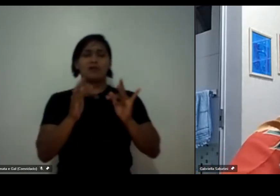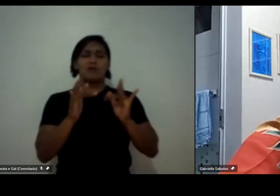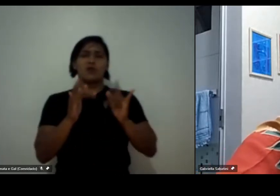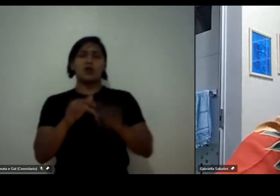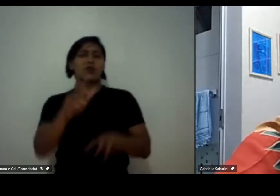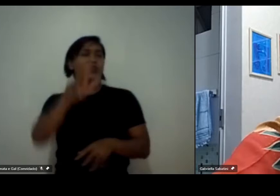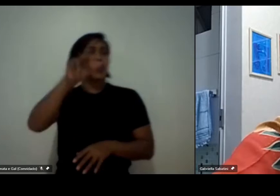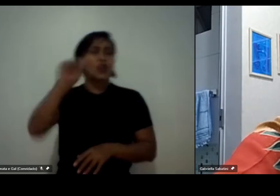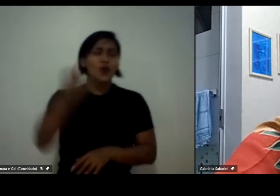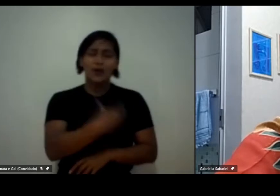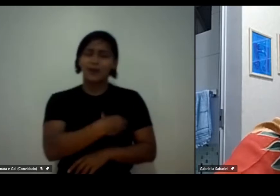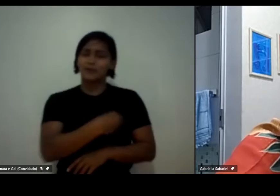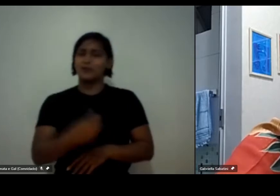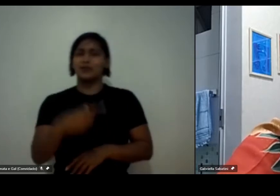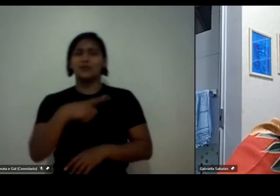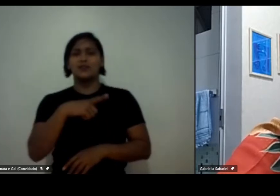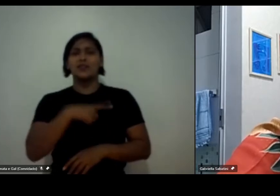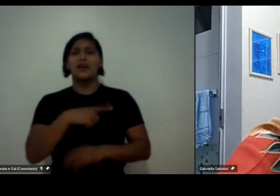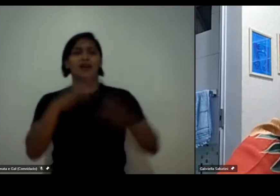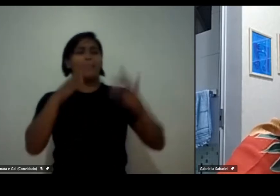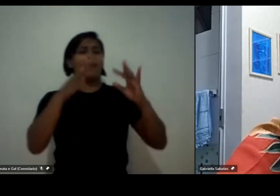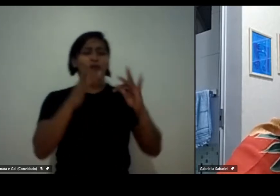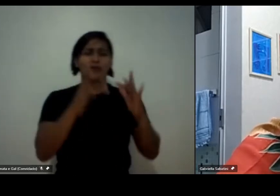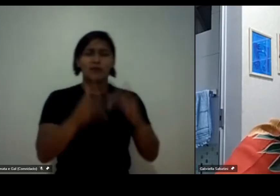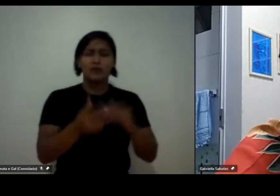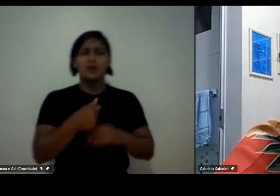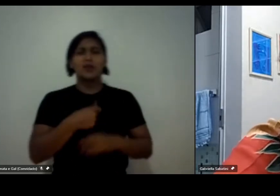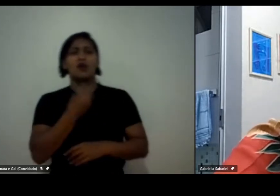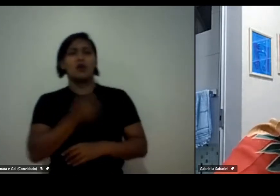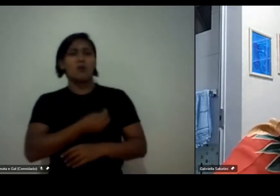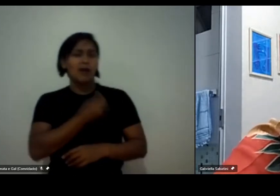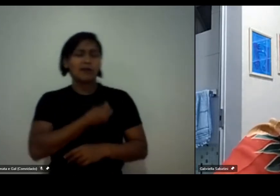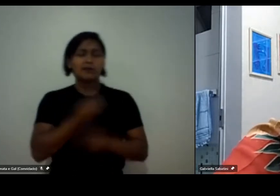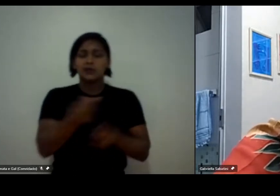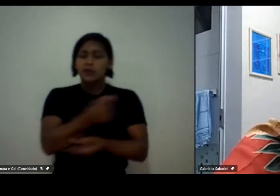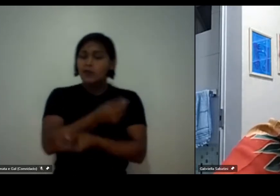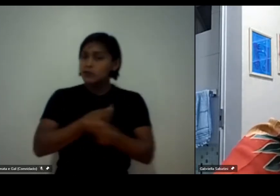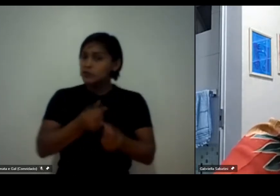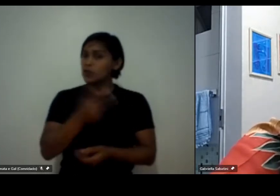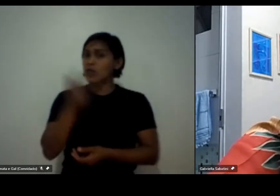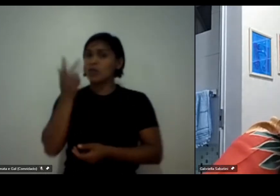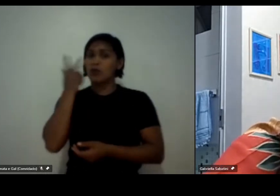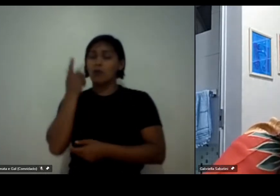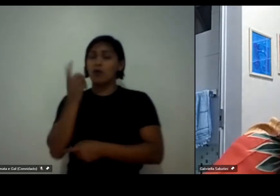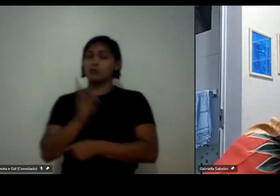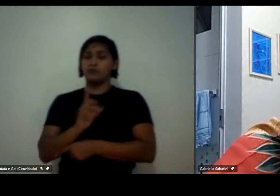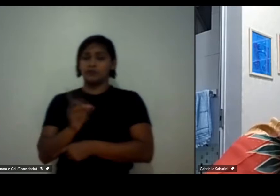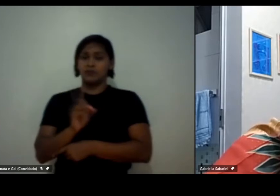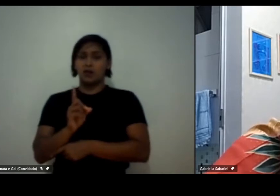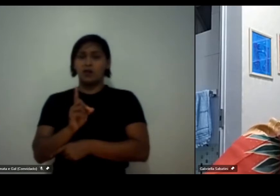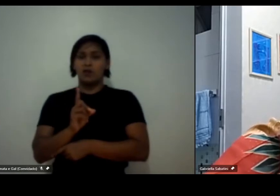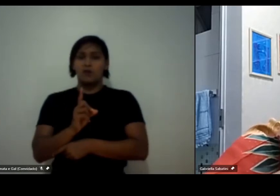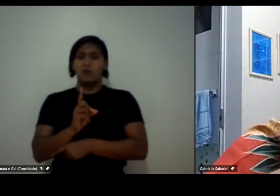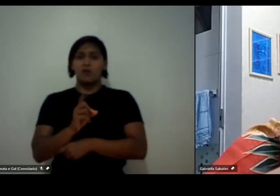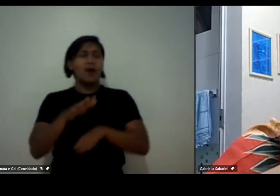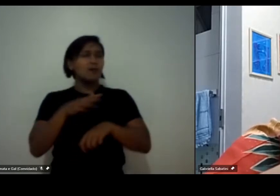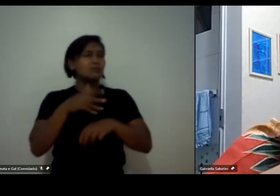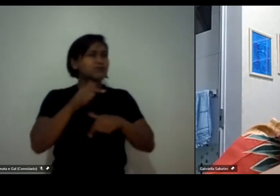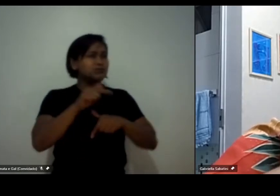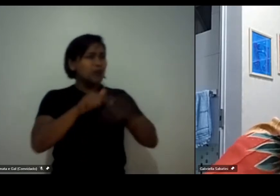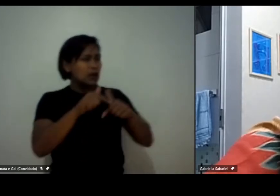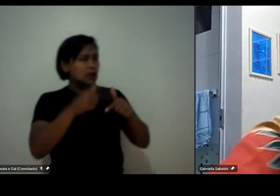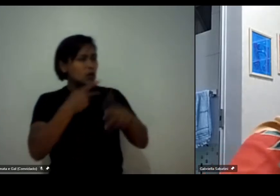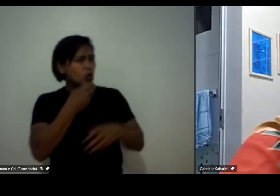não tenha filho e que você não tenha uma vida independente. Será normal? Não. Ser tratada como tal, como uma